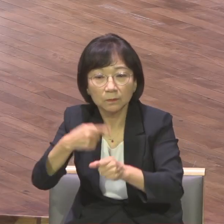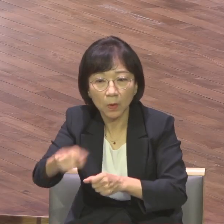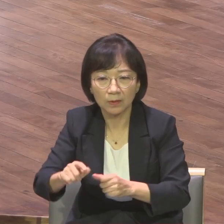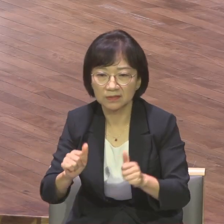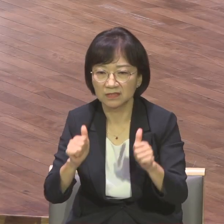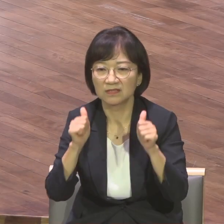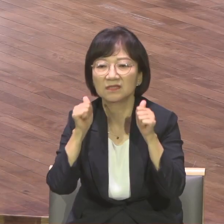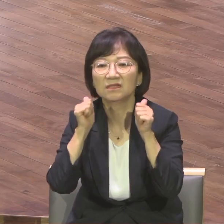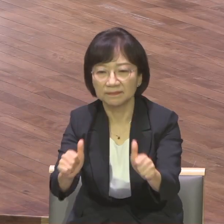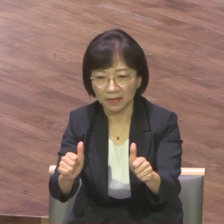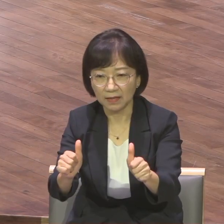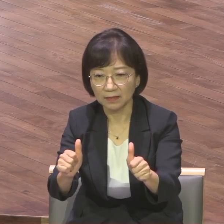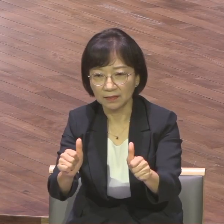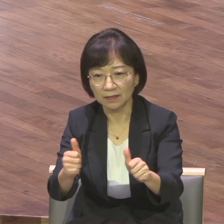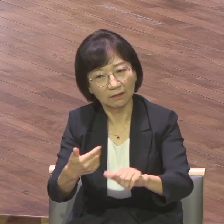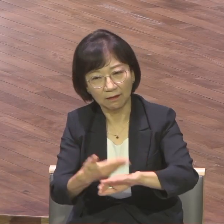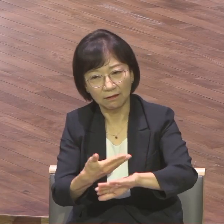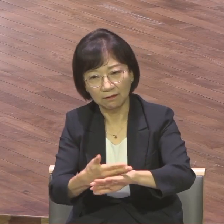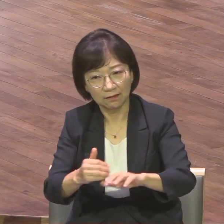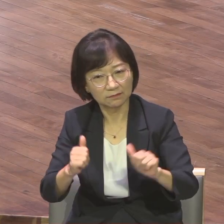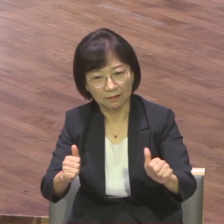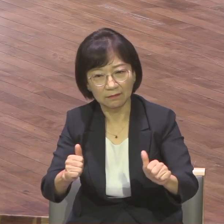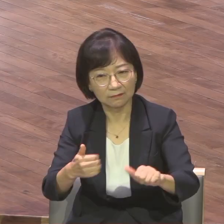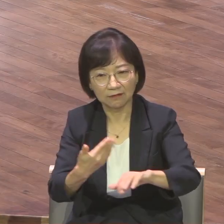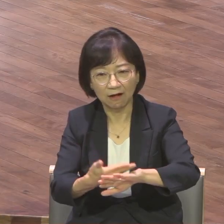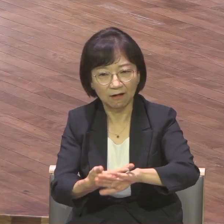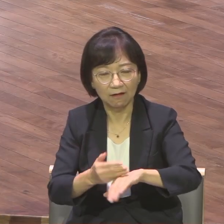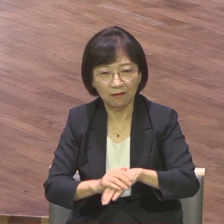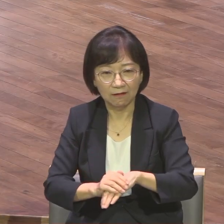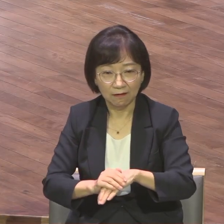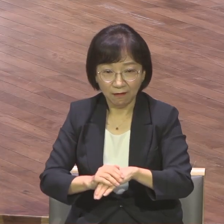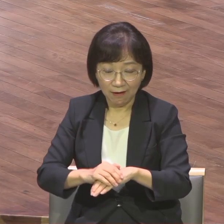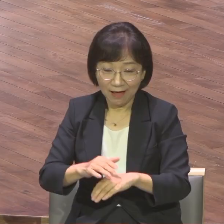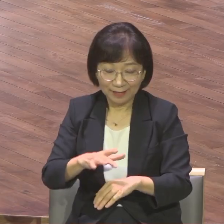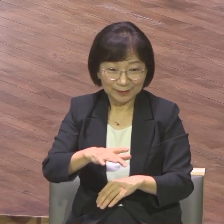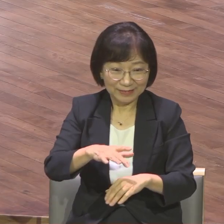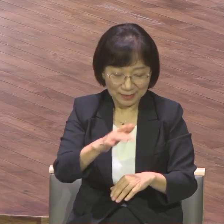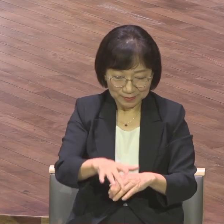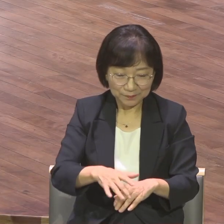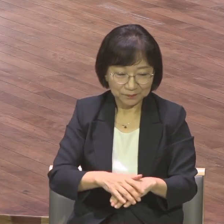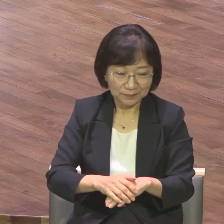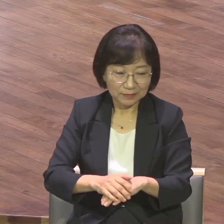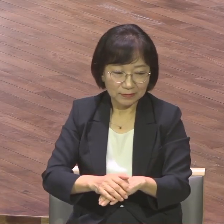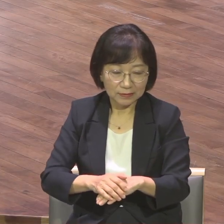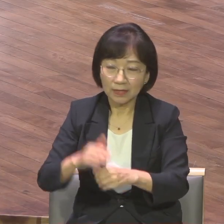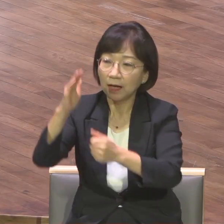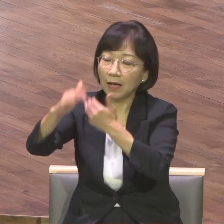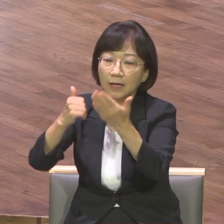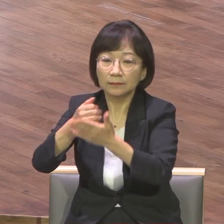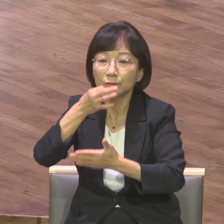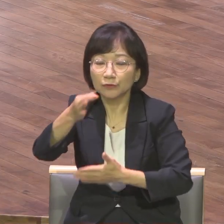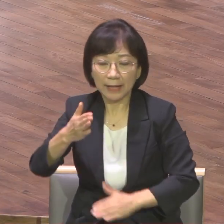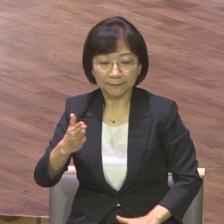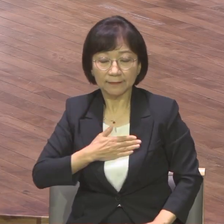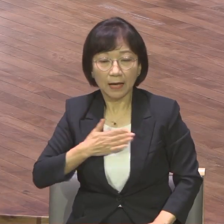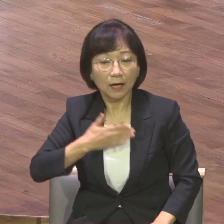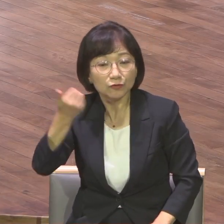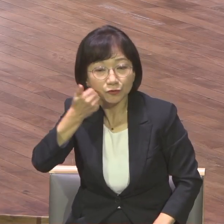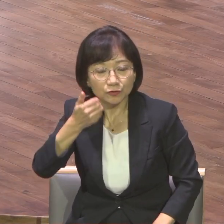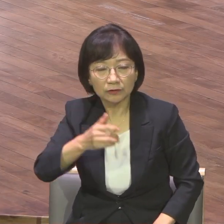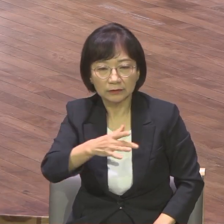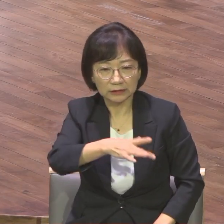천지를 창조하신 하나님이 천지를 없애본다니까요. 알파와 나는 오메가라, 시작과